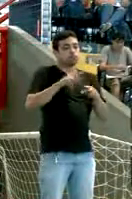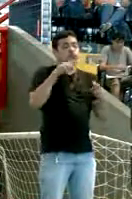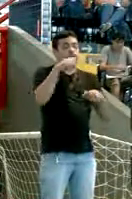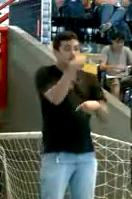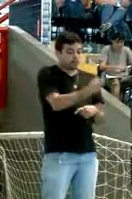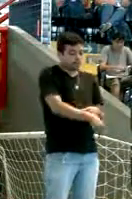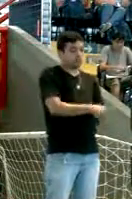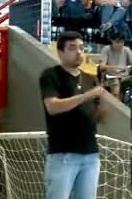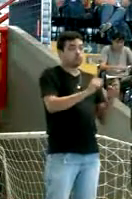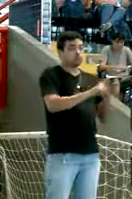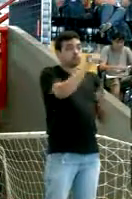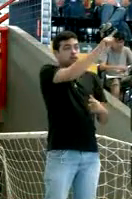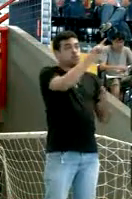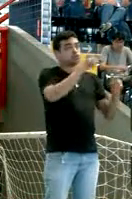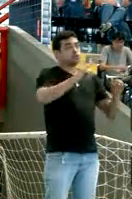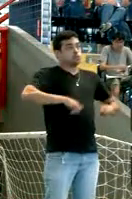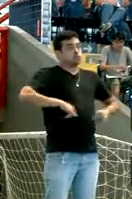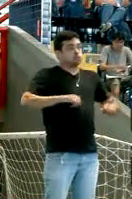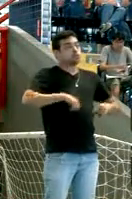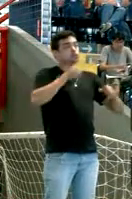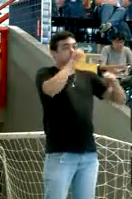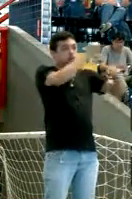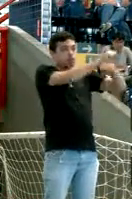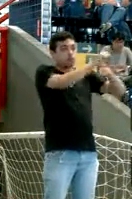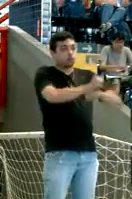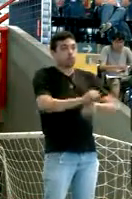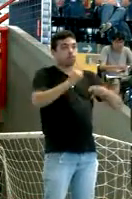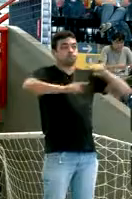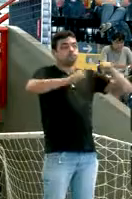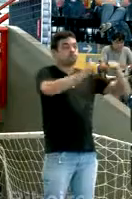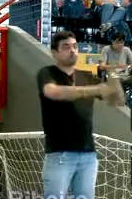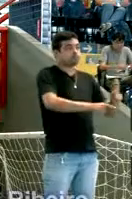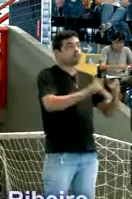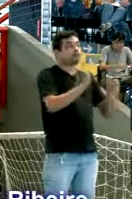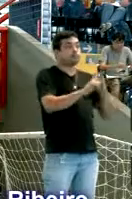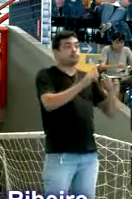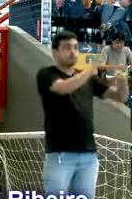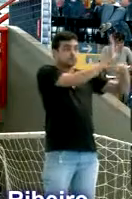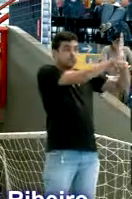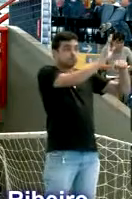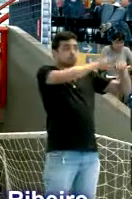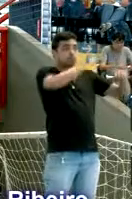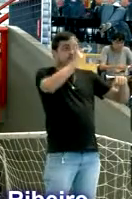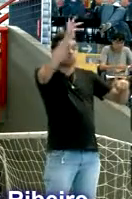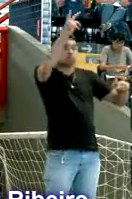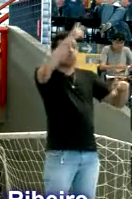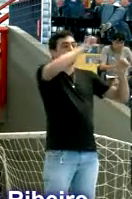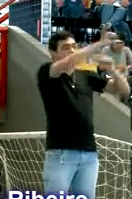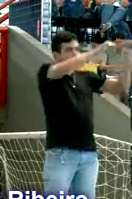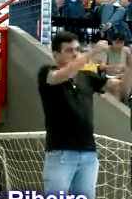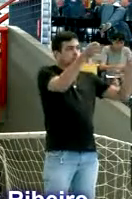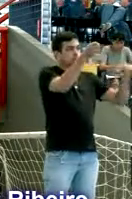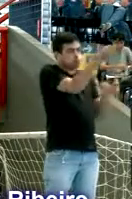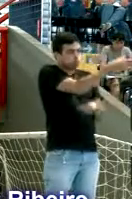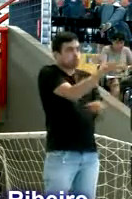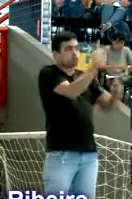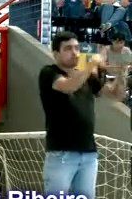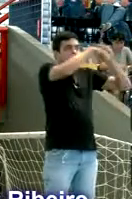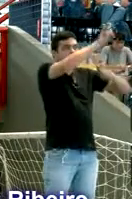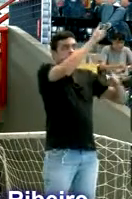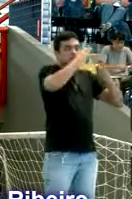como aqui, sofre embargo. Mais uma vez, o cinema tem que fazer o quê? Se renovar, se